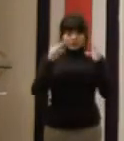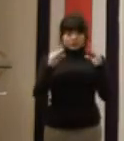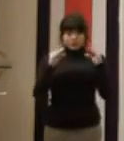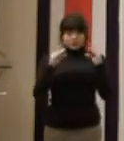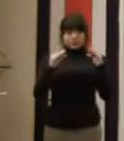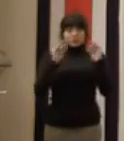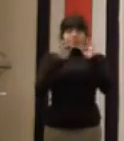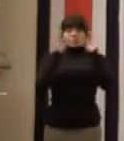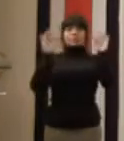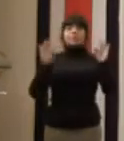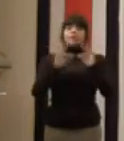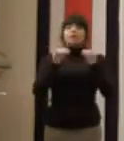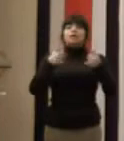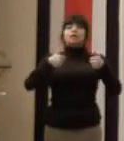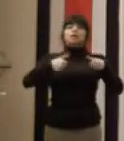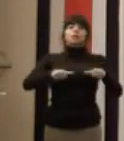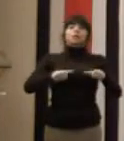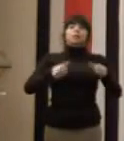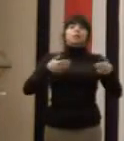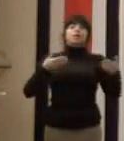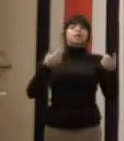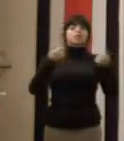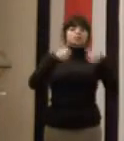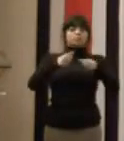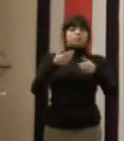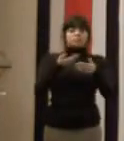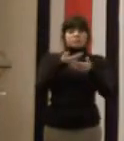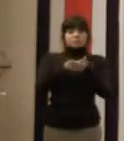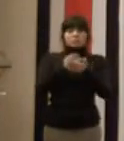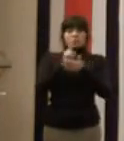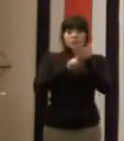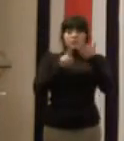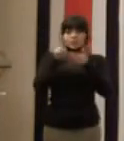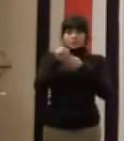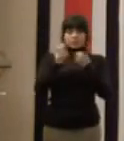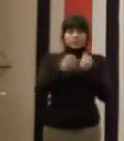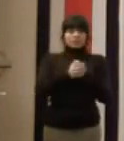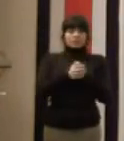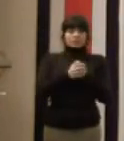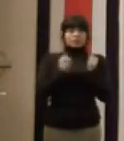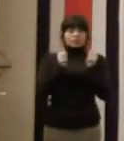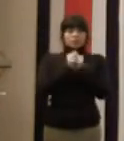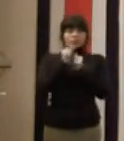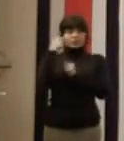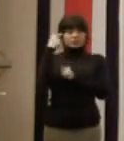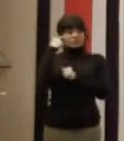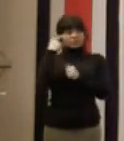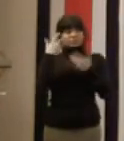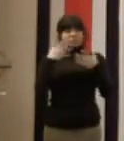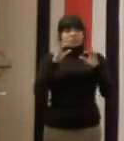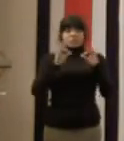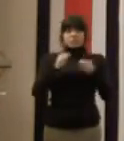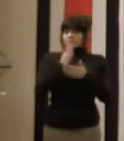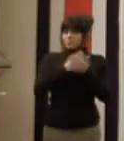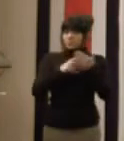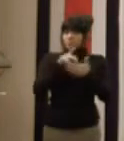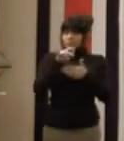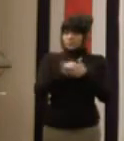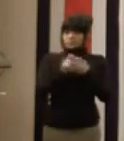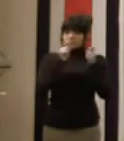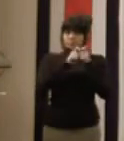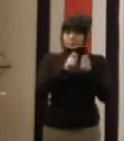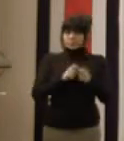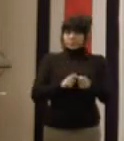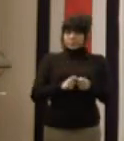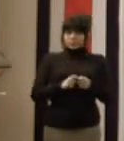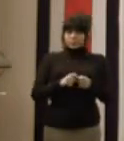En el marco de este convenio recíproco que están estableciendo las universidades junto con el Estado, ya se han definido algunos proyectos